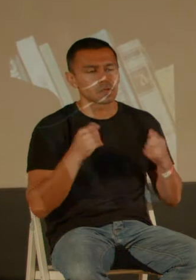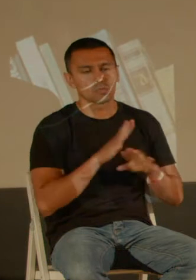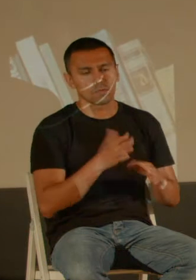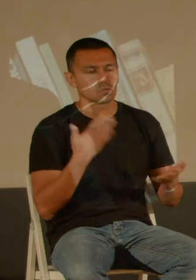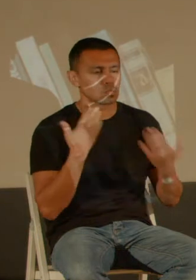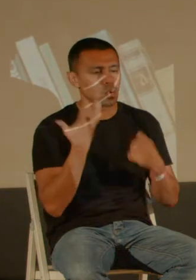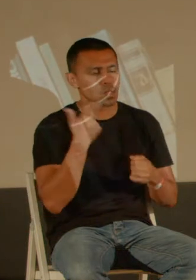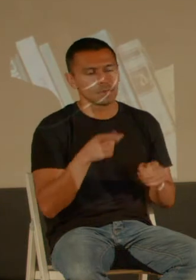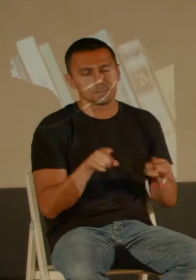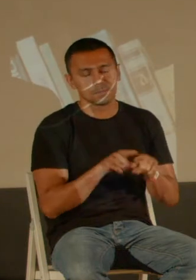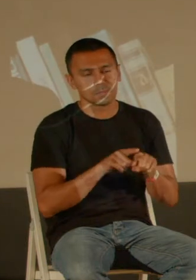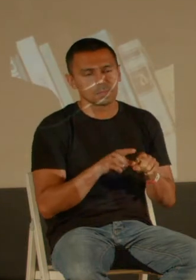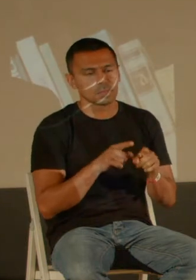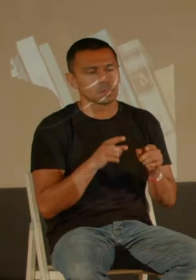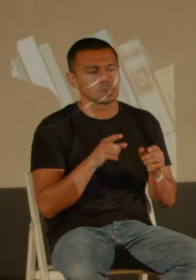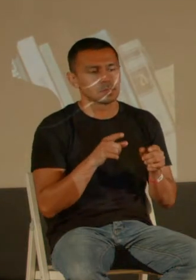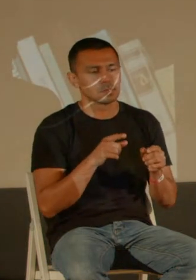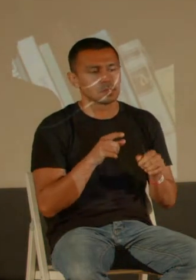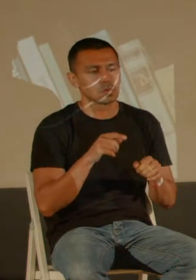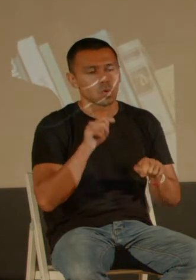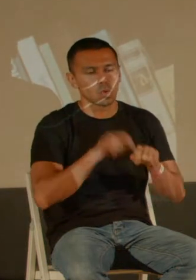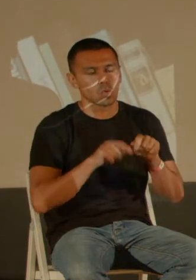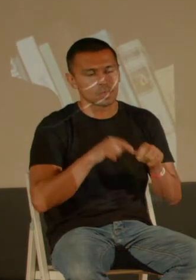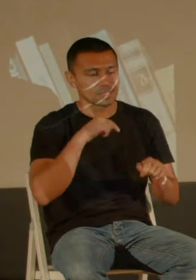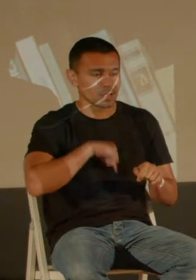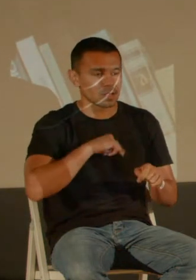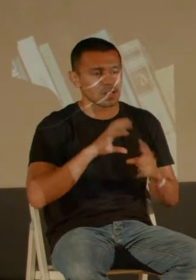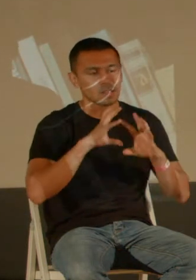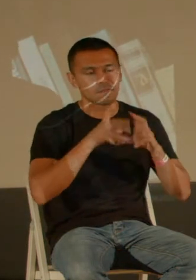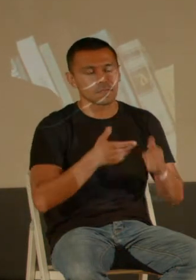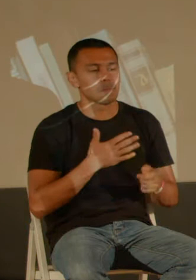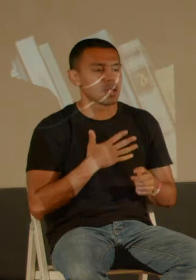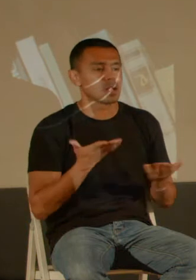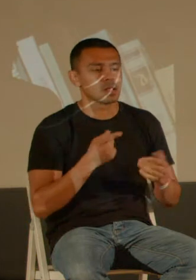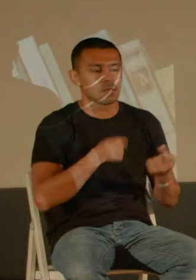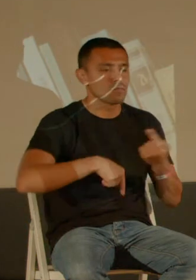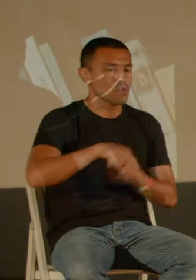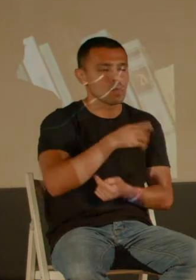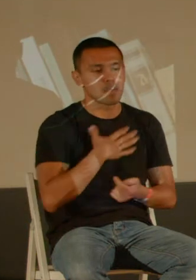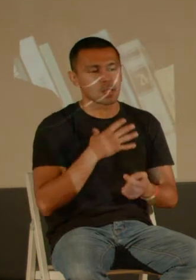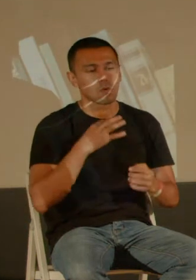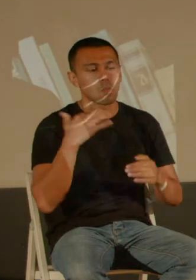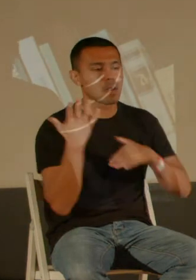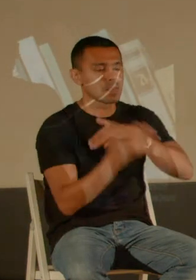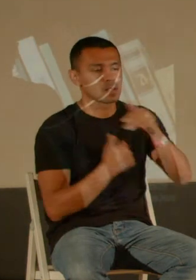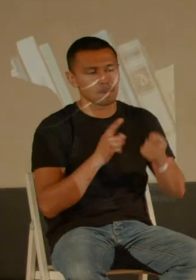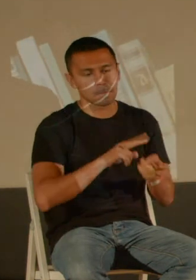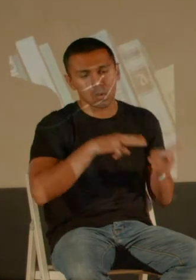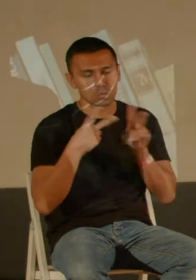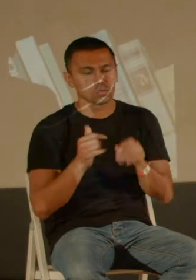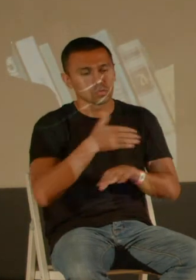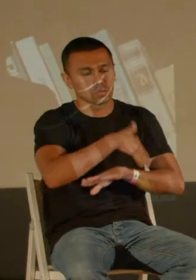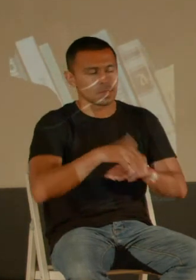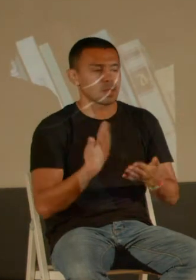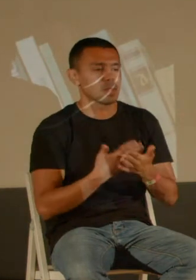Коли ніби локус контролю з тебе зсередини, ніби от світ мій, який навколо мене обертається, переходить на щось